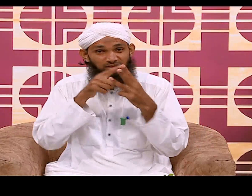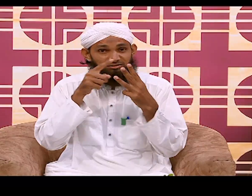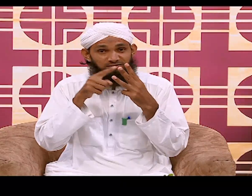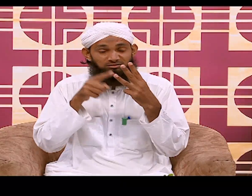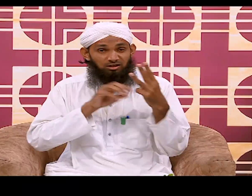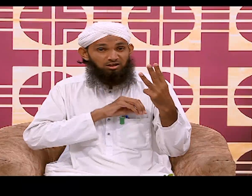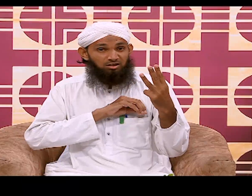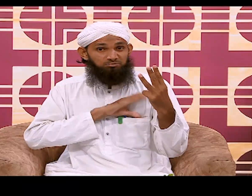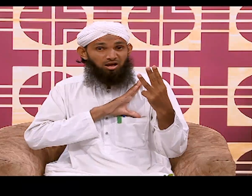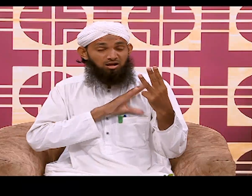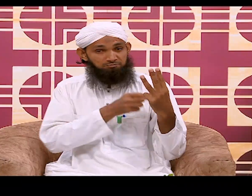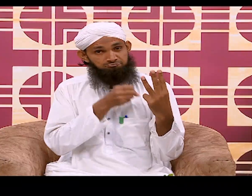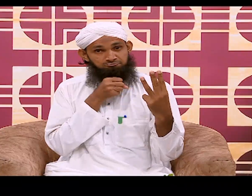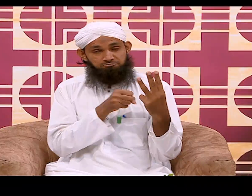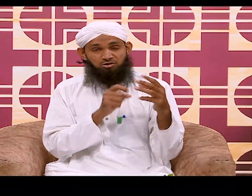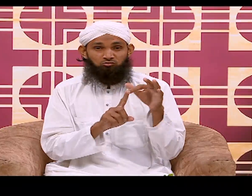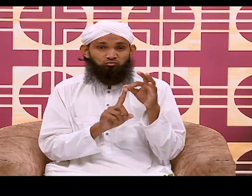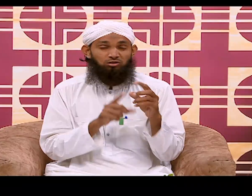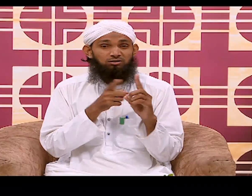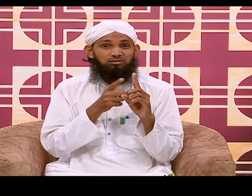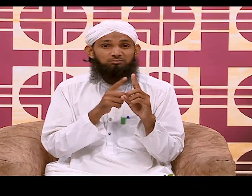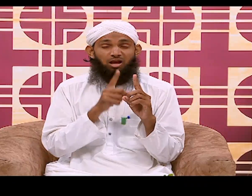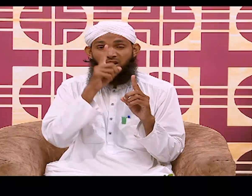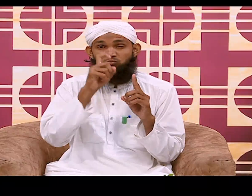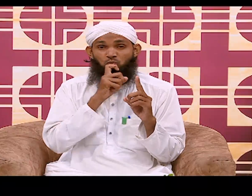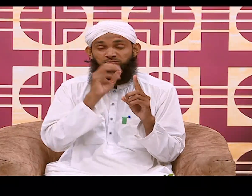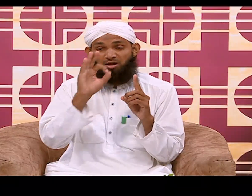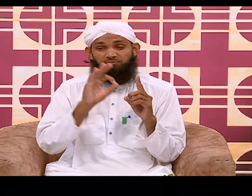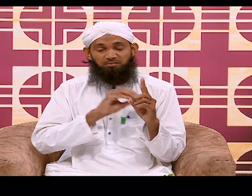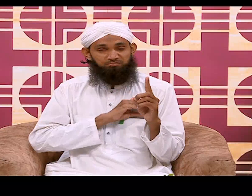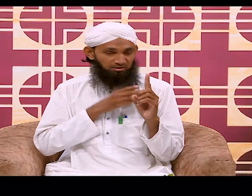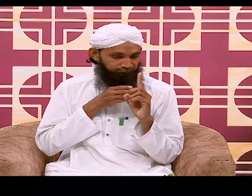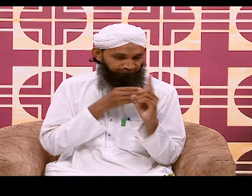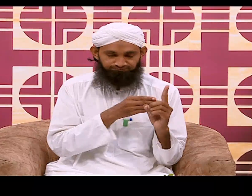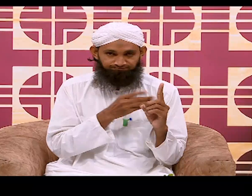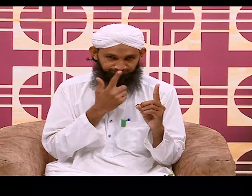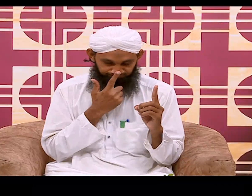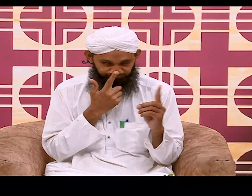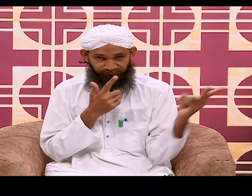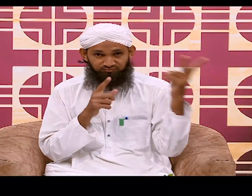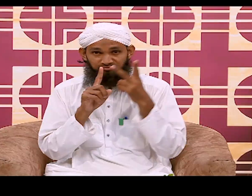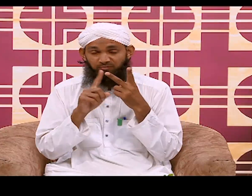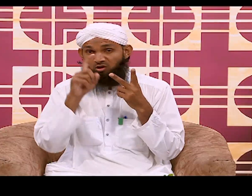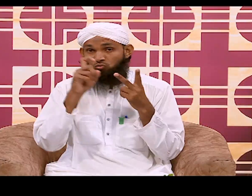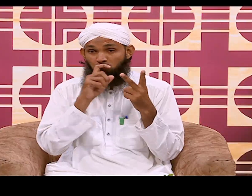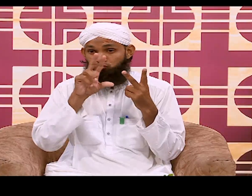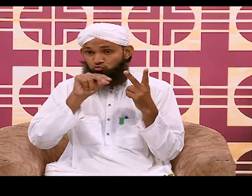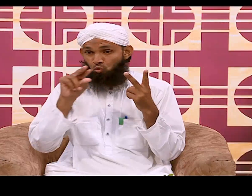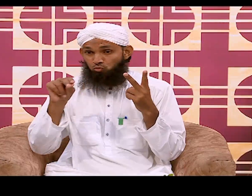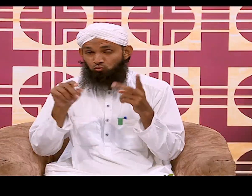عمل کرنا، یعنی نمبر 1 اللہ پاک کے احکام کو بجا لانا، نمبر 2 منع کردہ باتوں سے